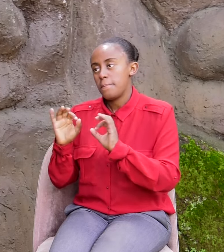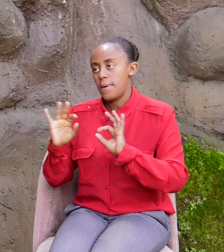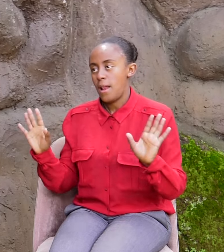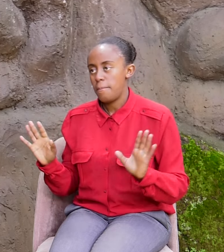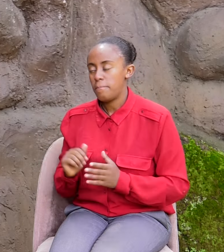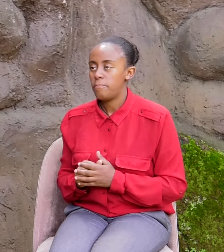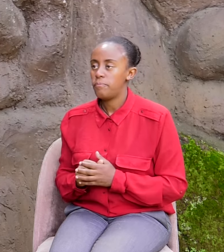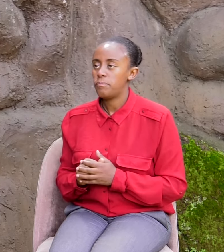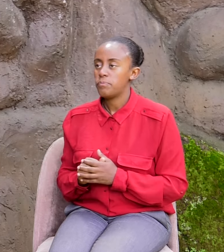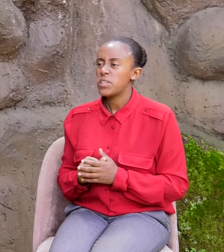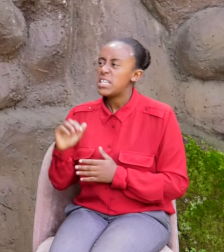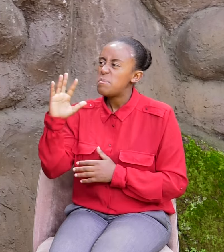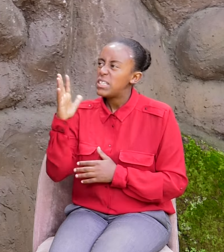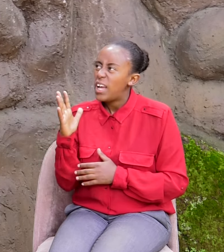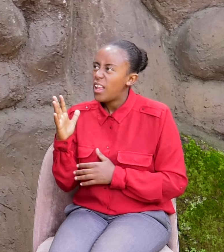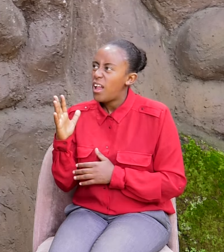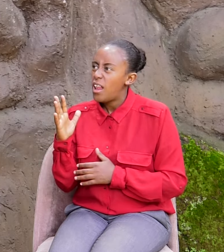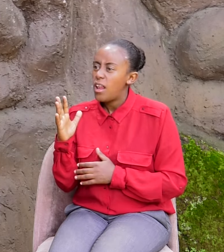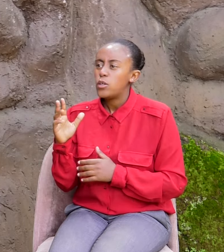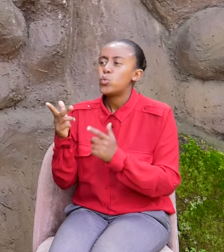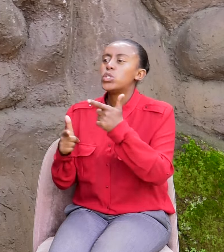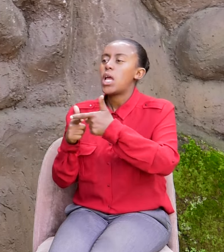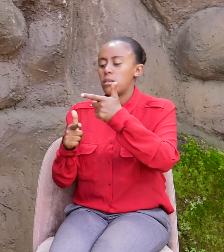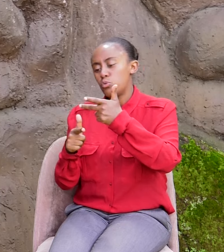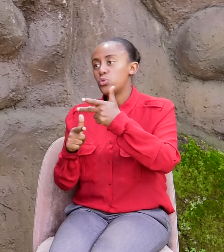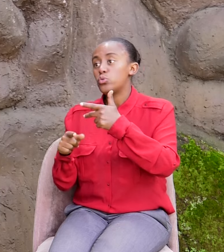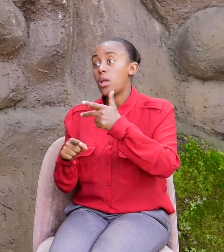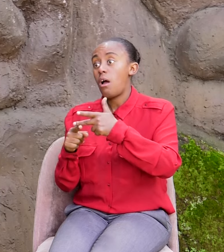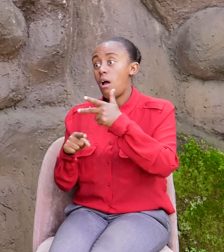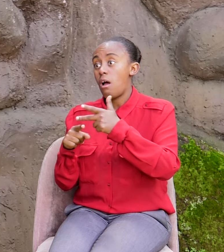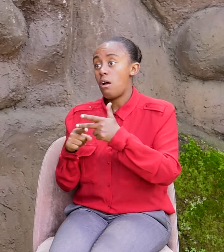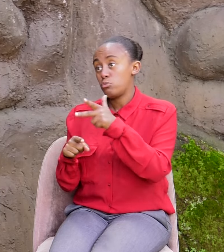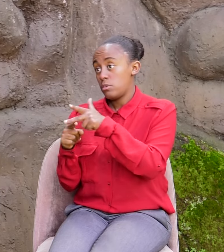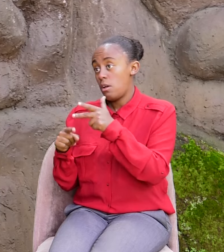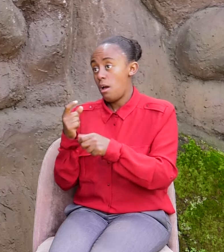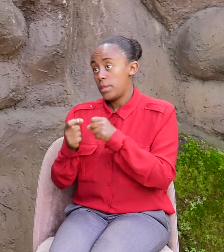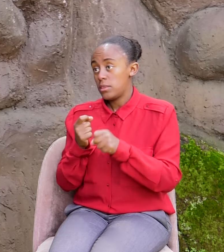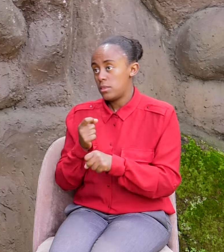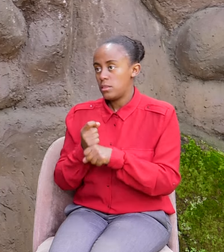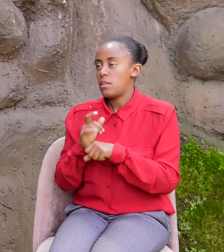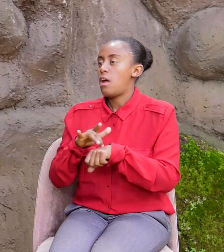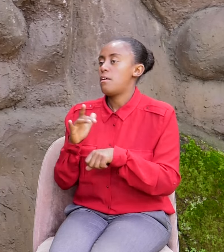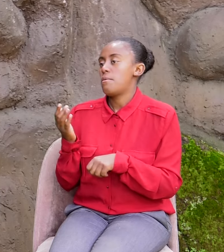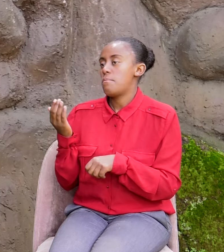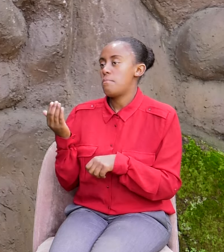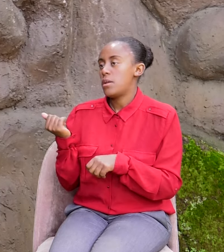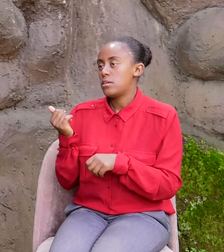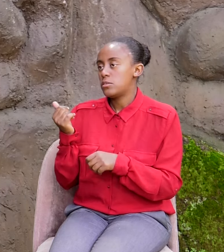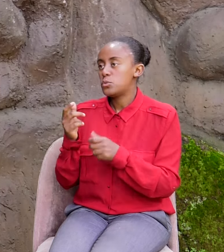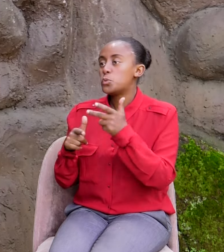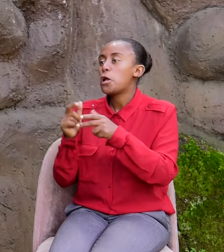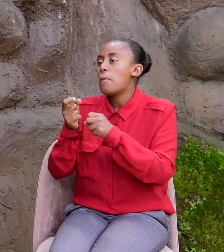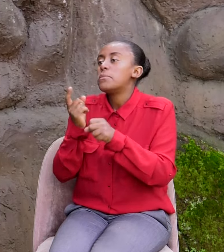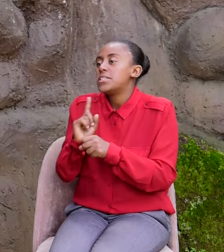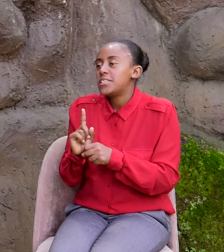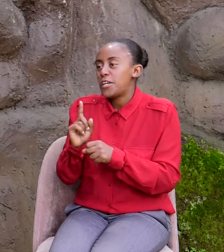አልነበረም ይመስለኛል። ሶስተኛ አመት እያለን ነው ይመጣልን። ሶስተኛ አመት ደግሞ እንደምታውቀው